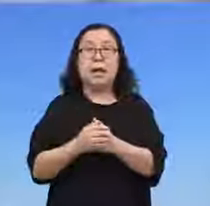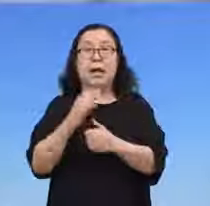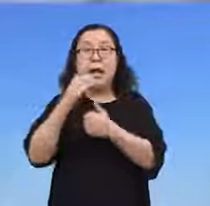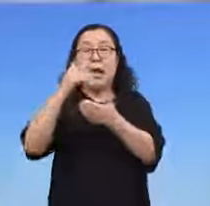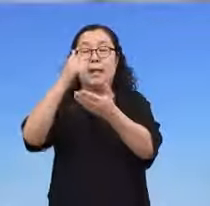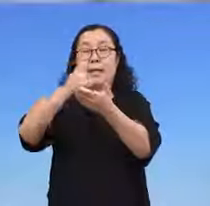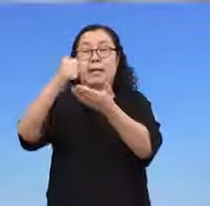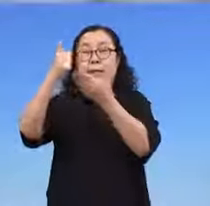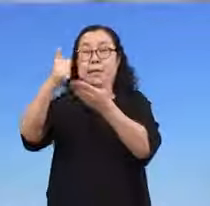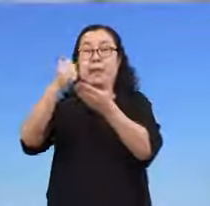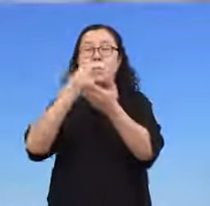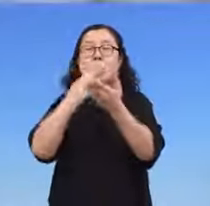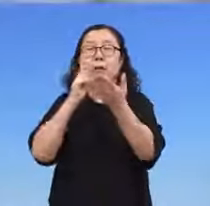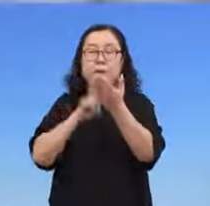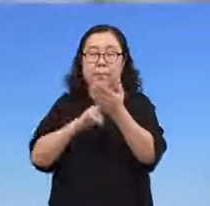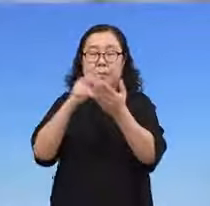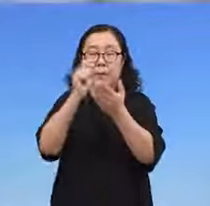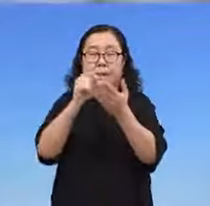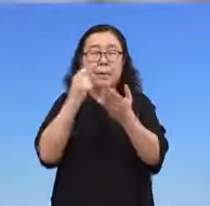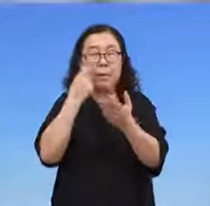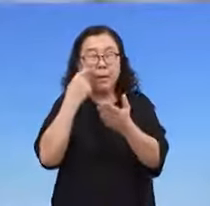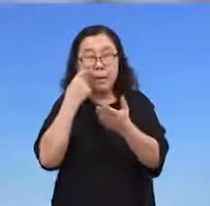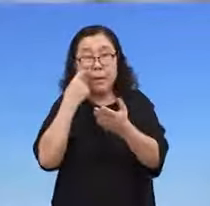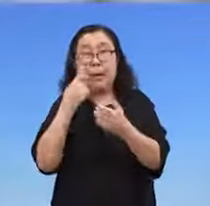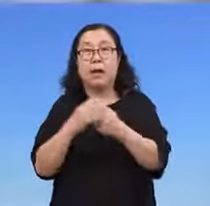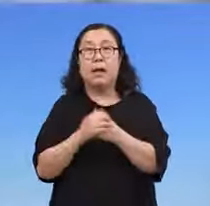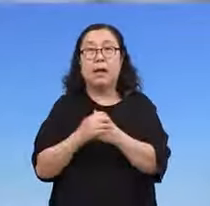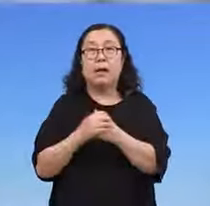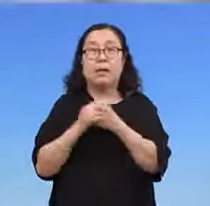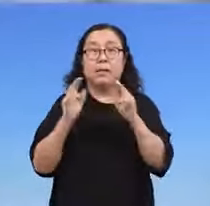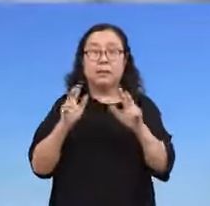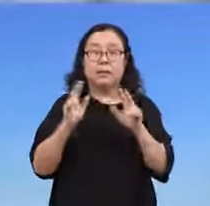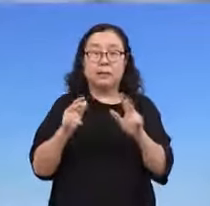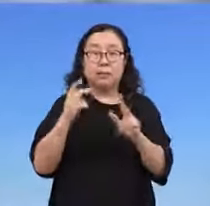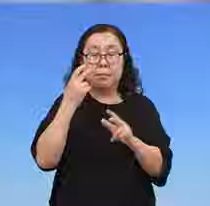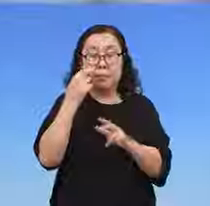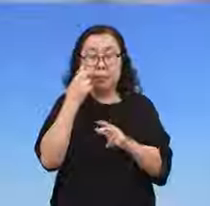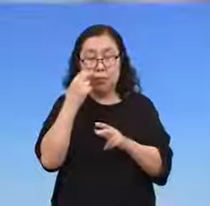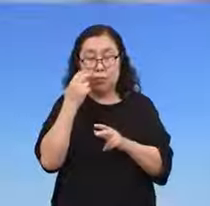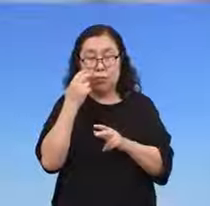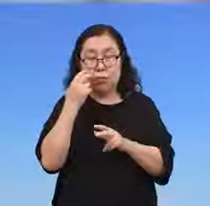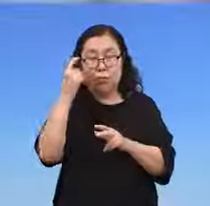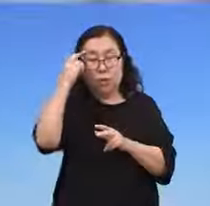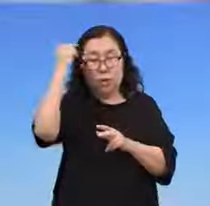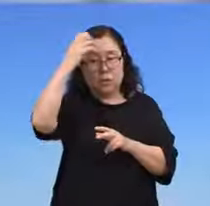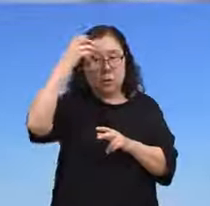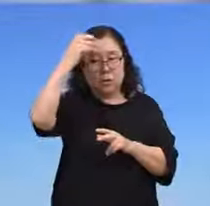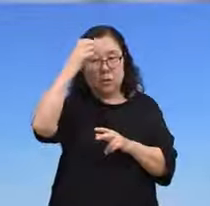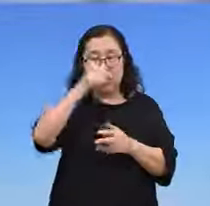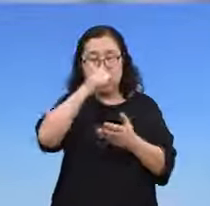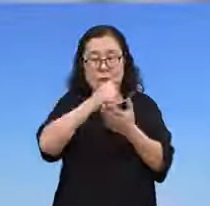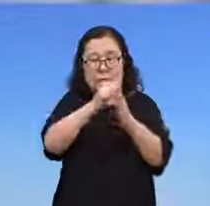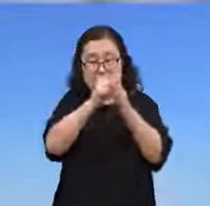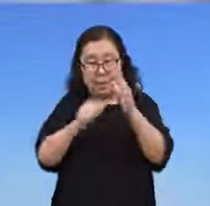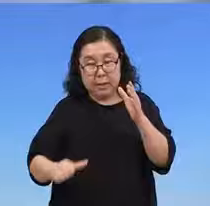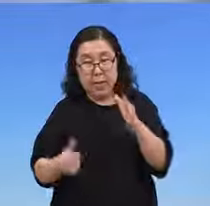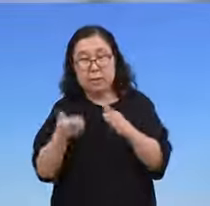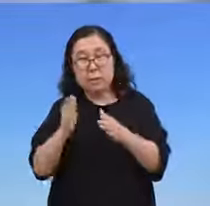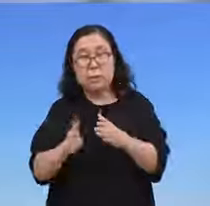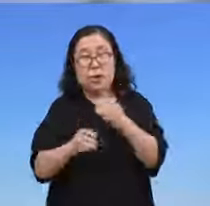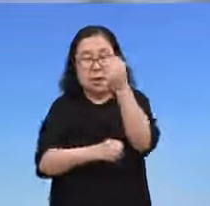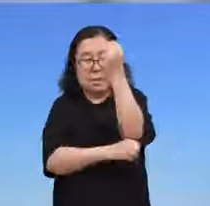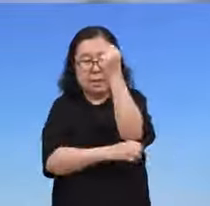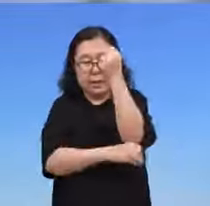그 하나님께 편지를 한번 써봐라. 뭐 지금은 너무나 타락한 미국이지만 영적으로, 그러나 그